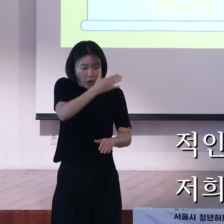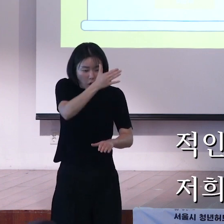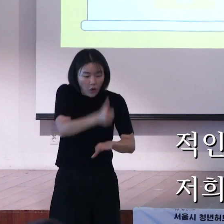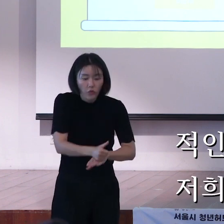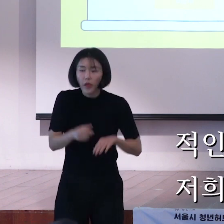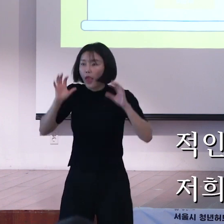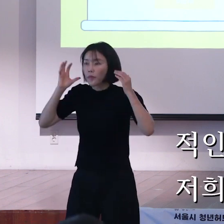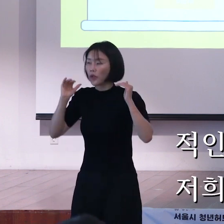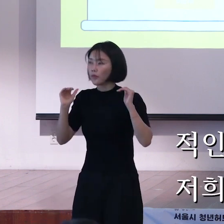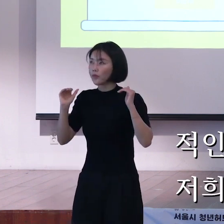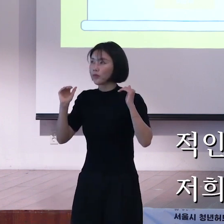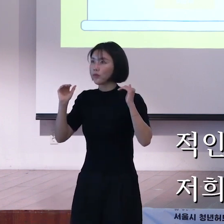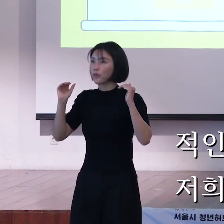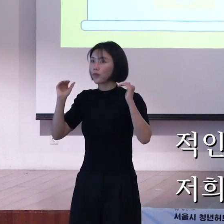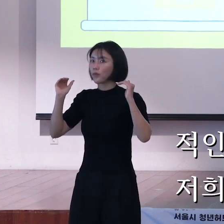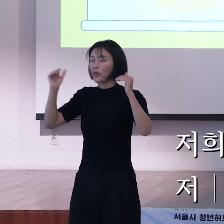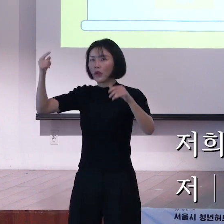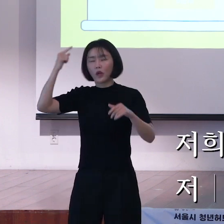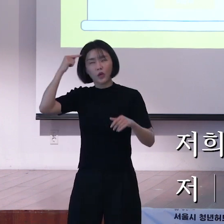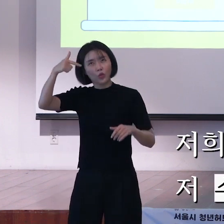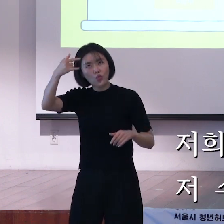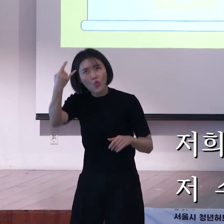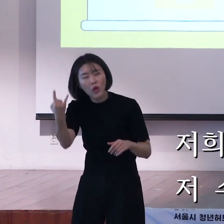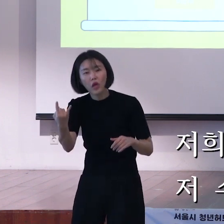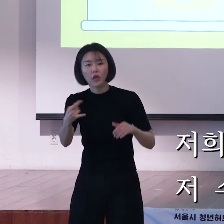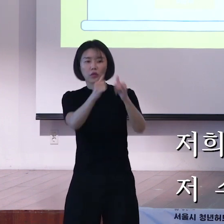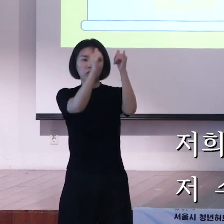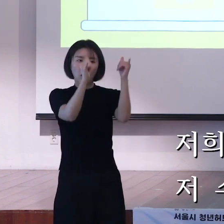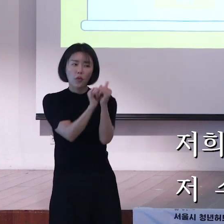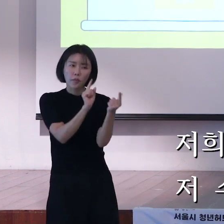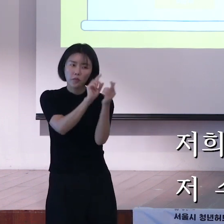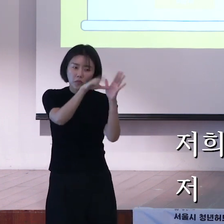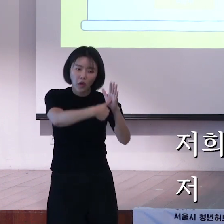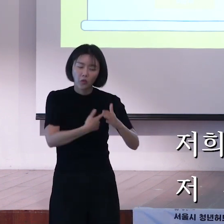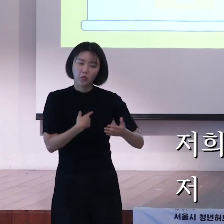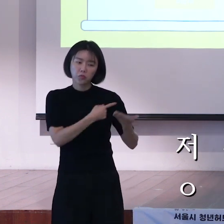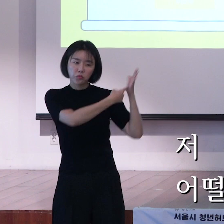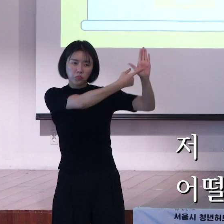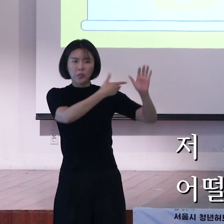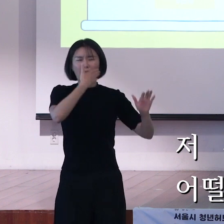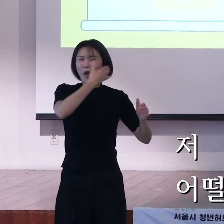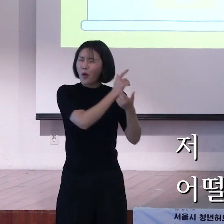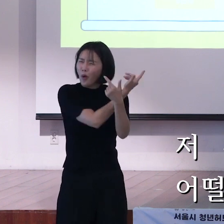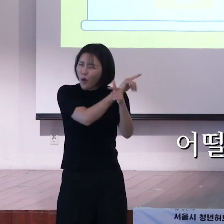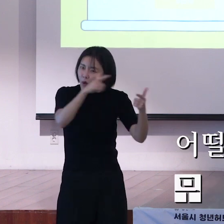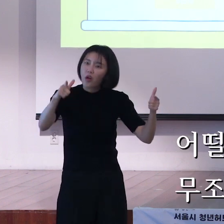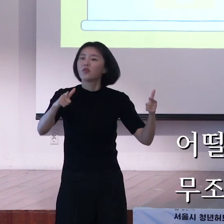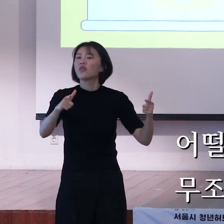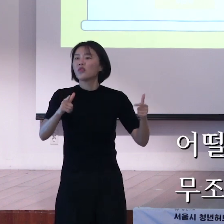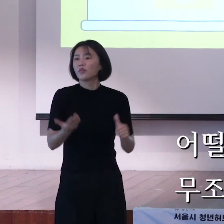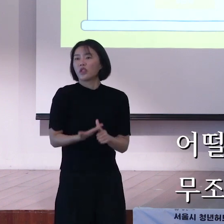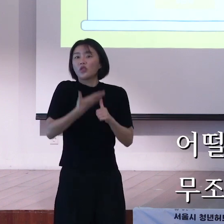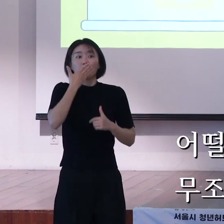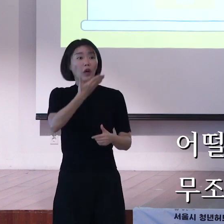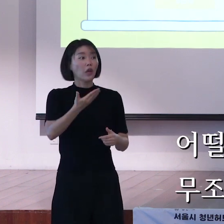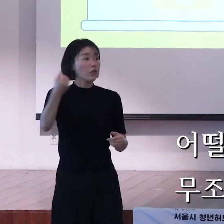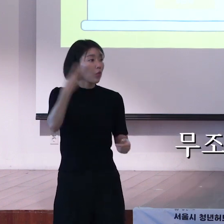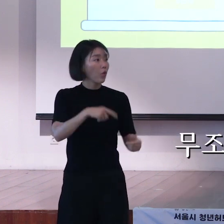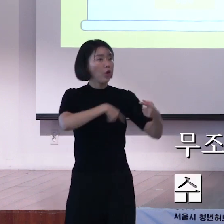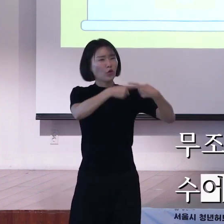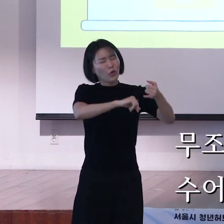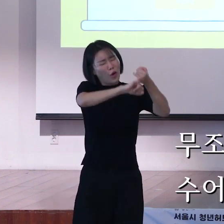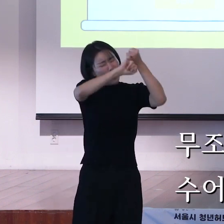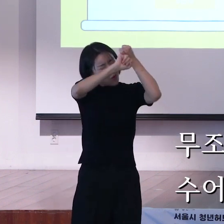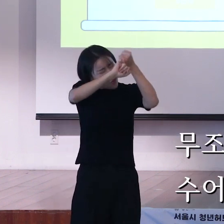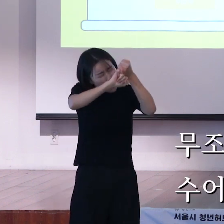먼저 수어로 접근을 하는 것이 어떨까라는 생각이 들고요. 그리고 무조건 수어를 하셔라, 수어가 꼭